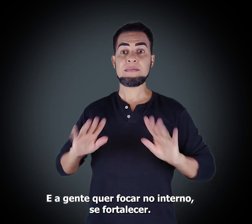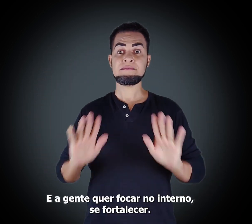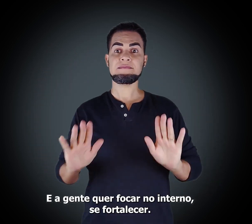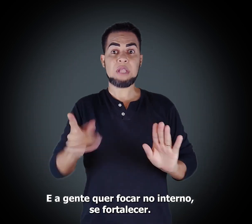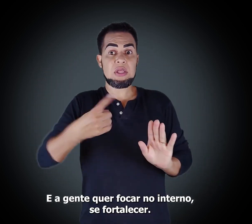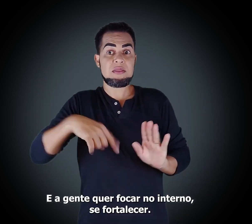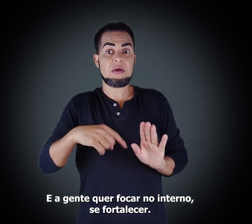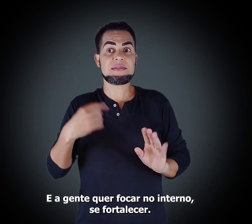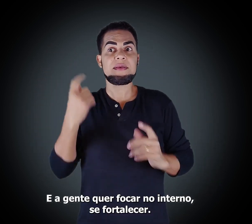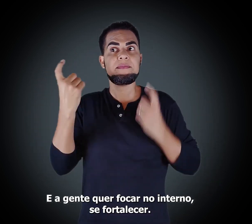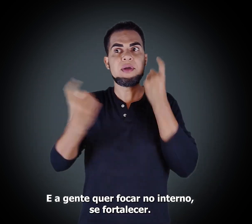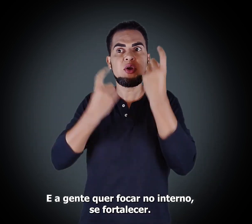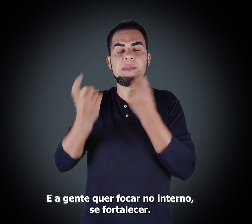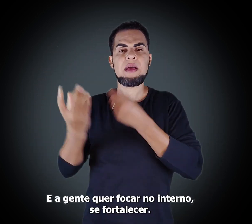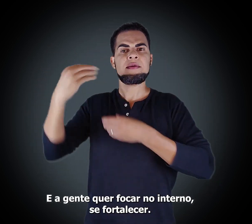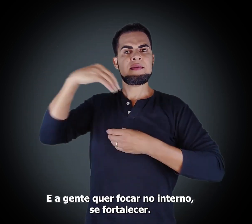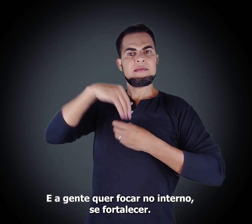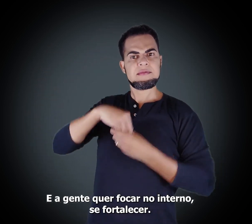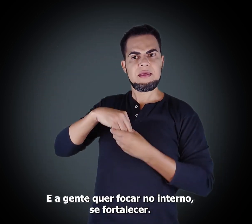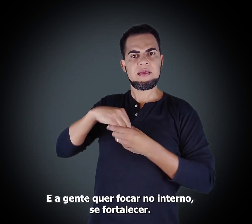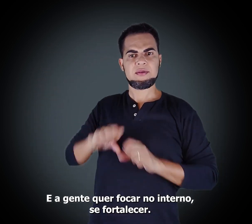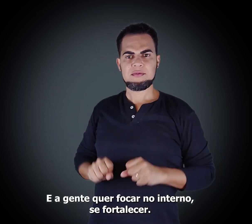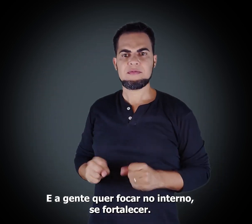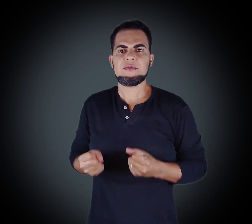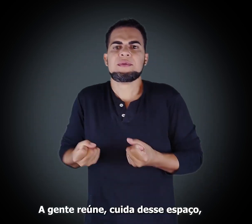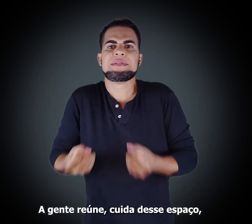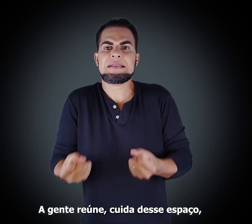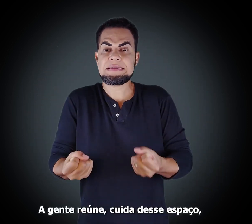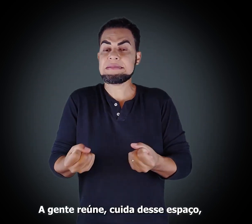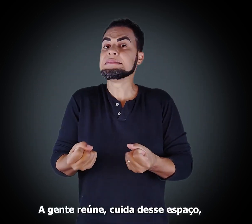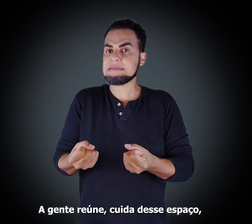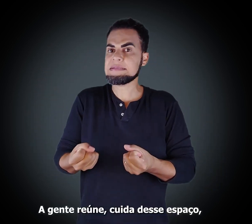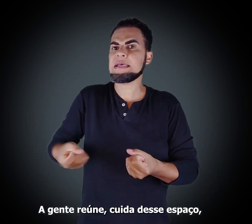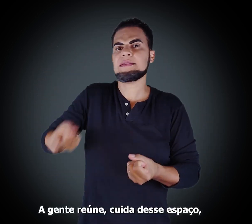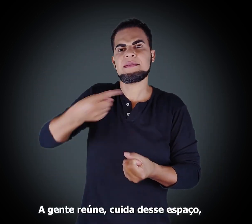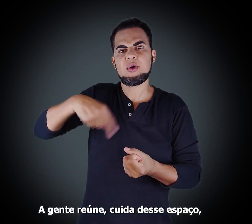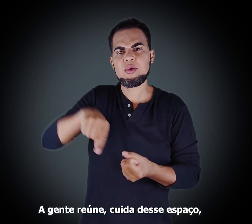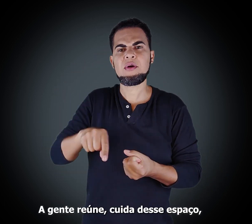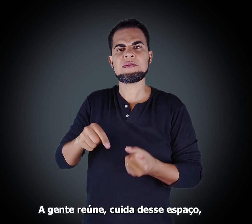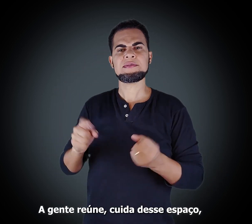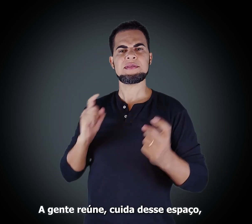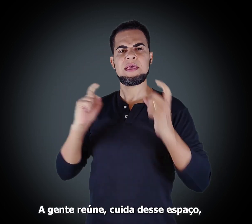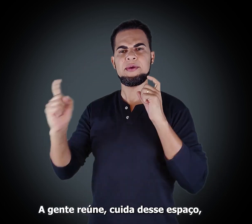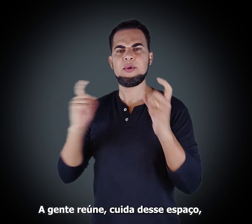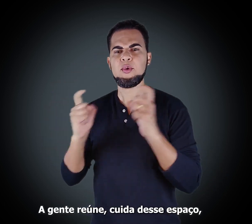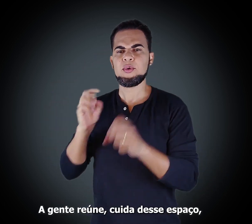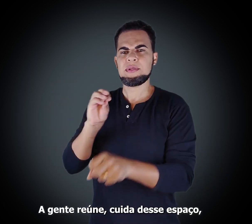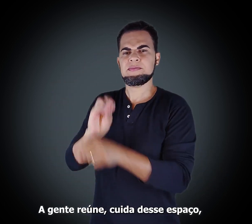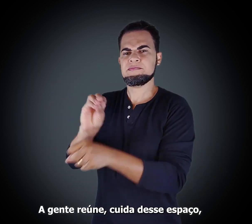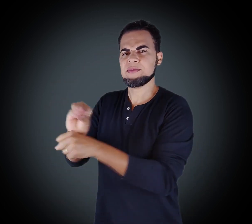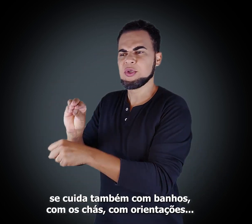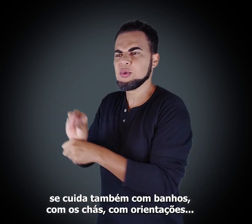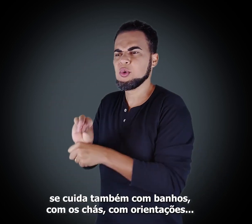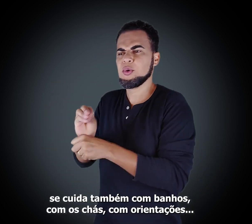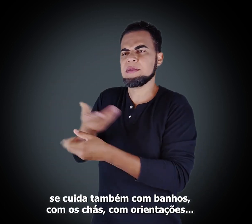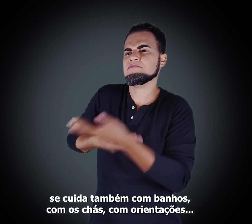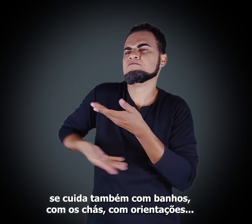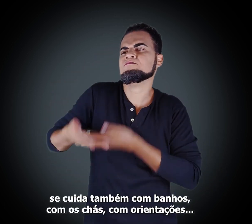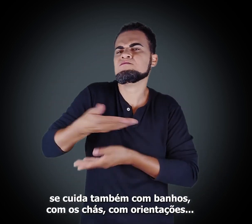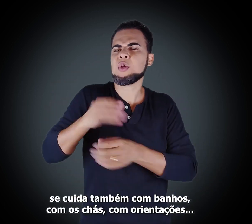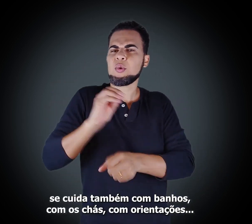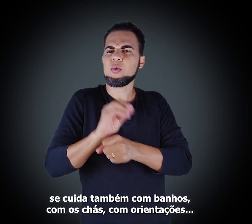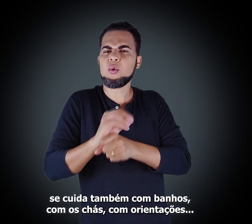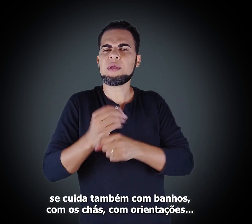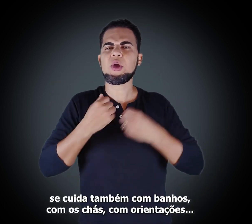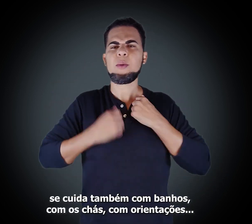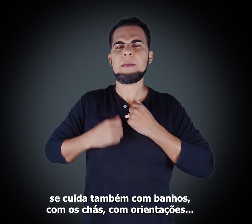quer focar no interno, se fortalecer. A gente reúne, cuida desse espaço, se cuida também